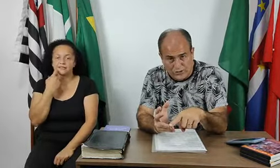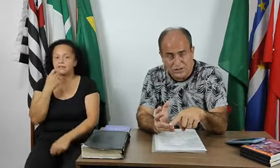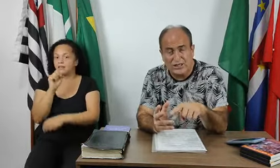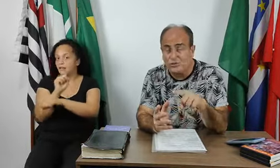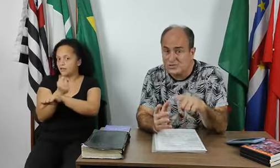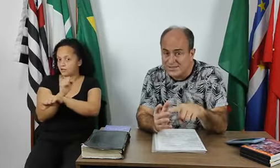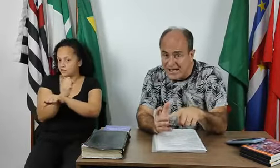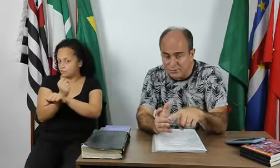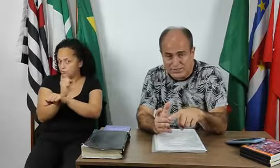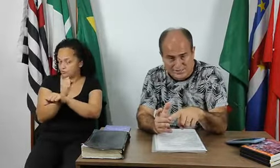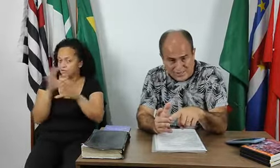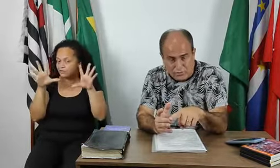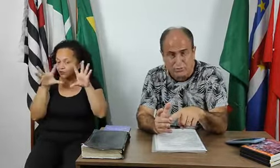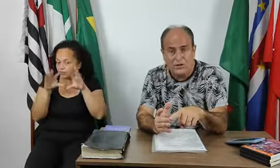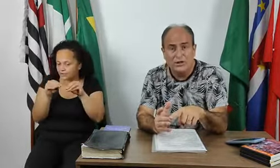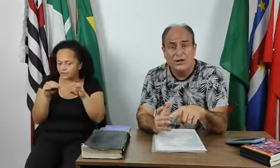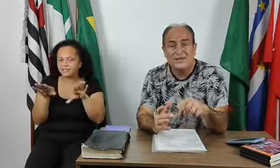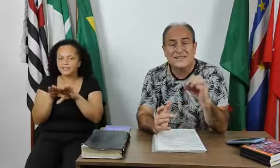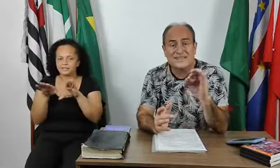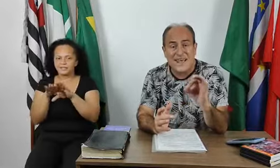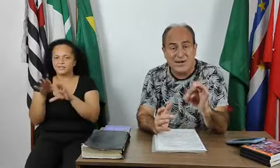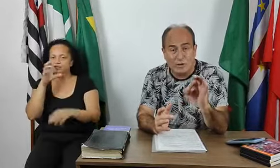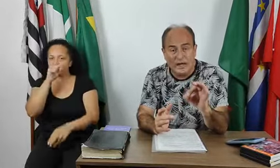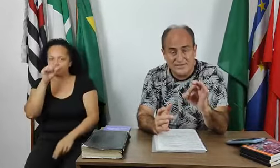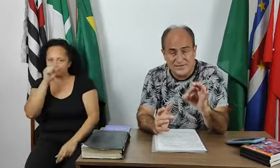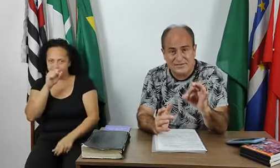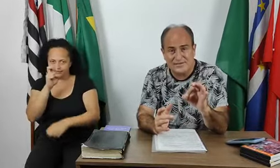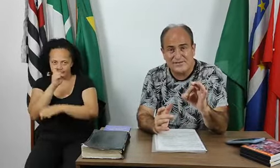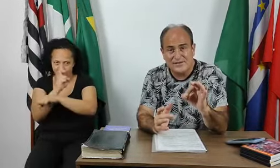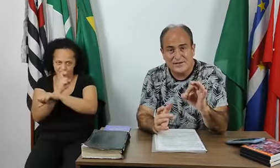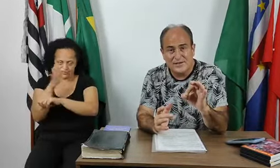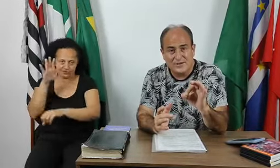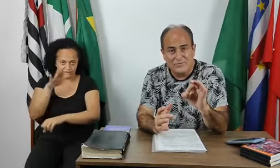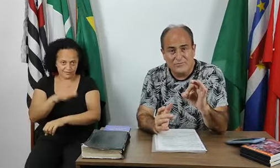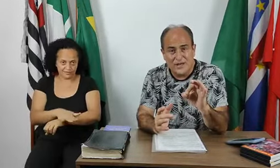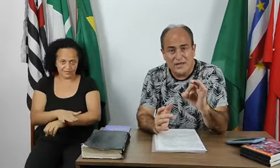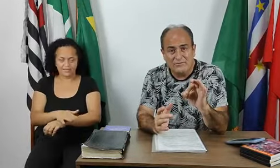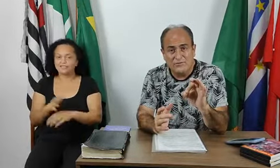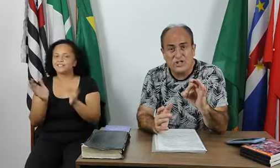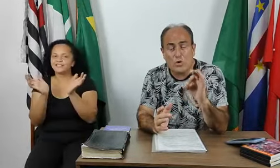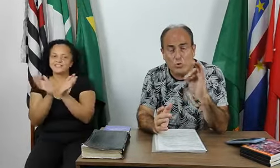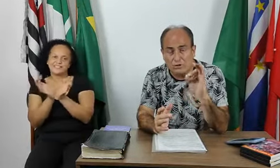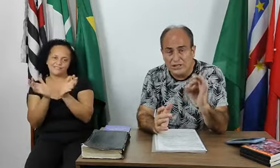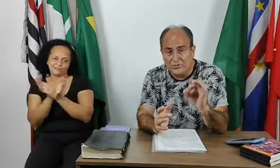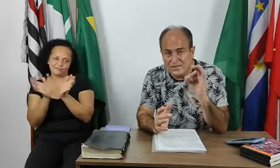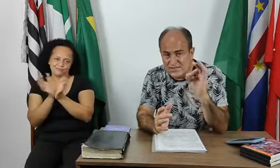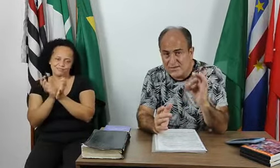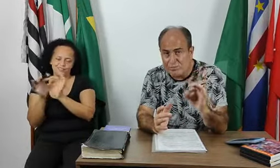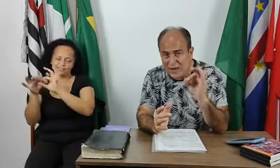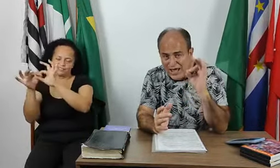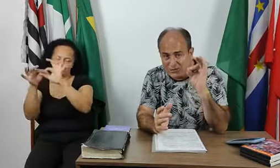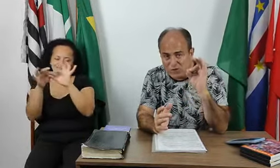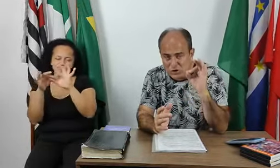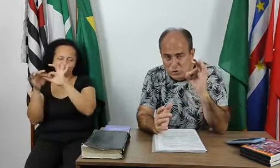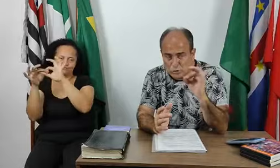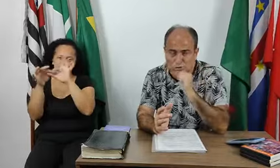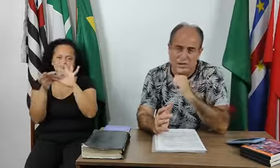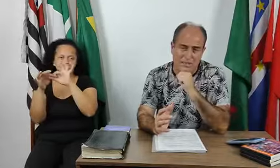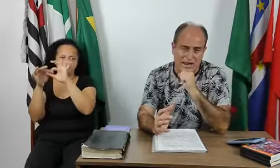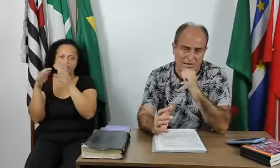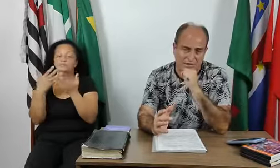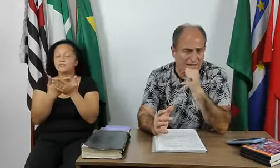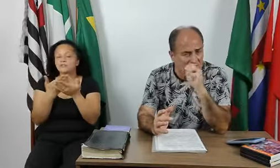da noite, e no sábado, às 5, células né, de comunhão, discipulado,